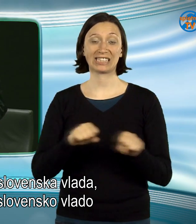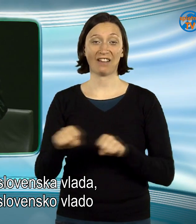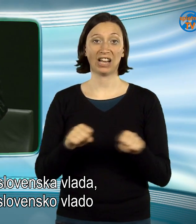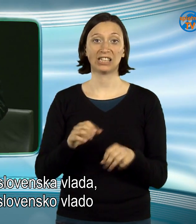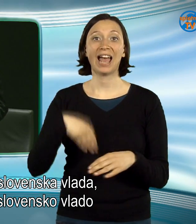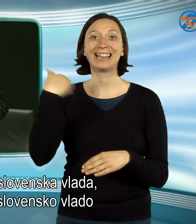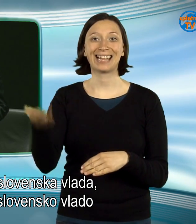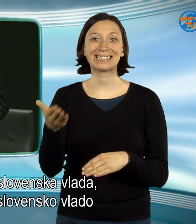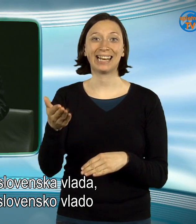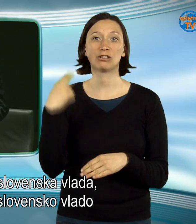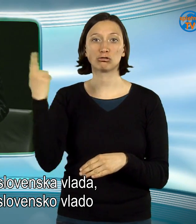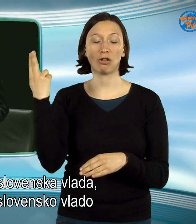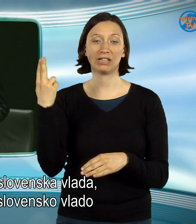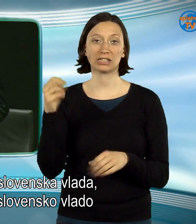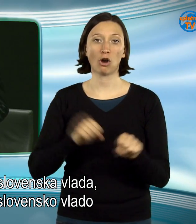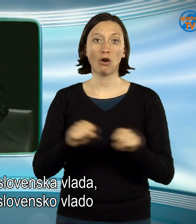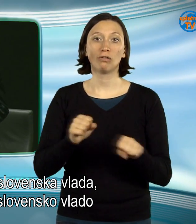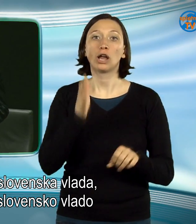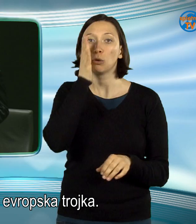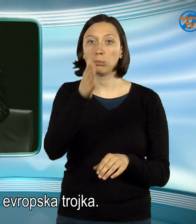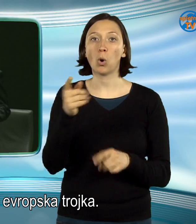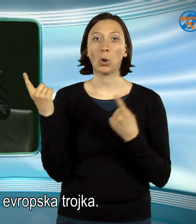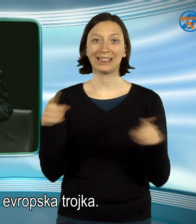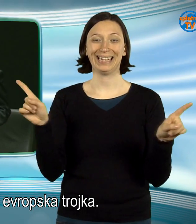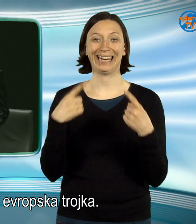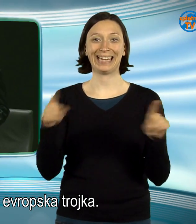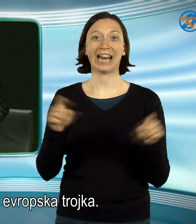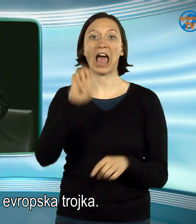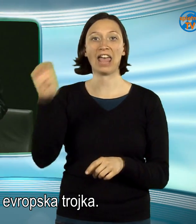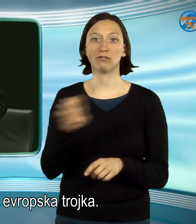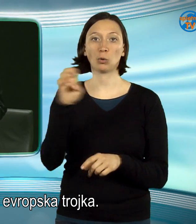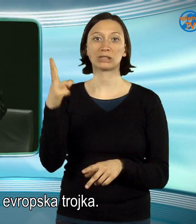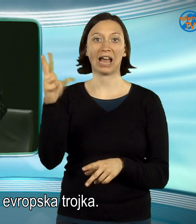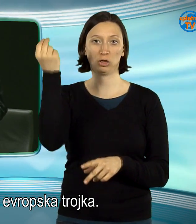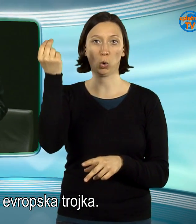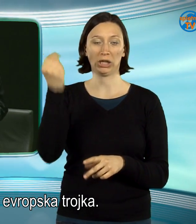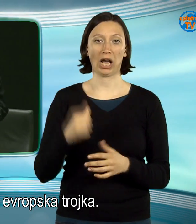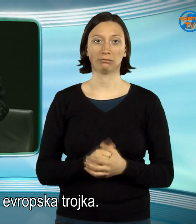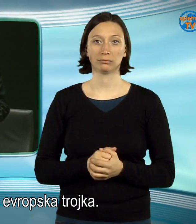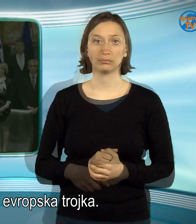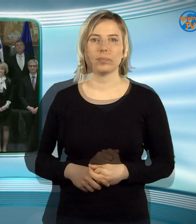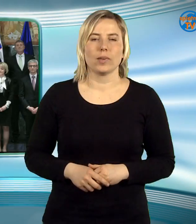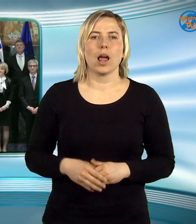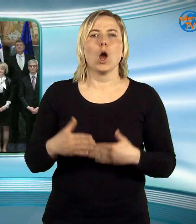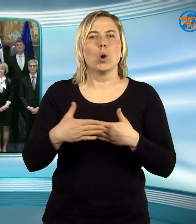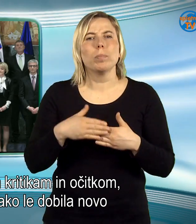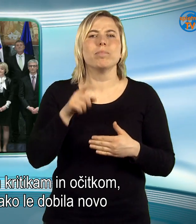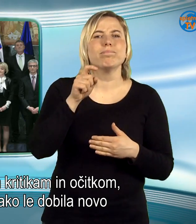slovenska vlada, naslednjo slovensko vlado bo dirigirala Evropska trojka. Kljub